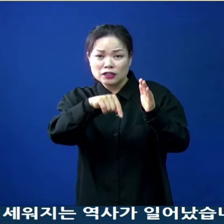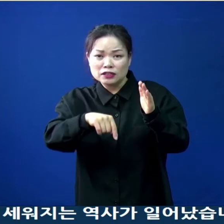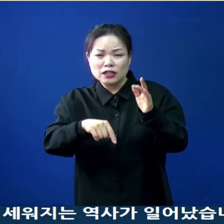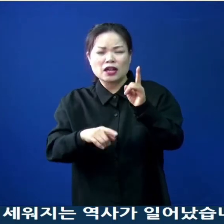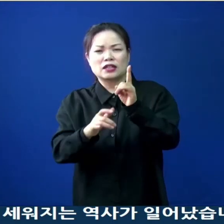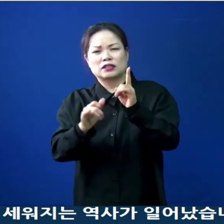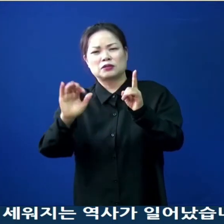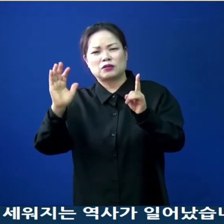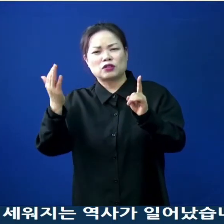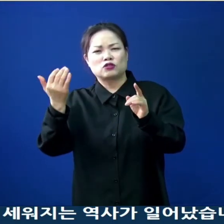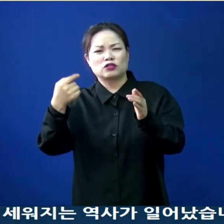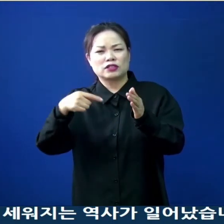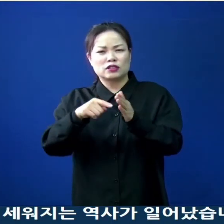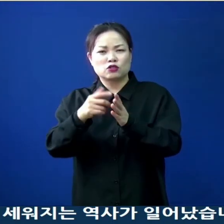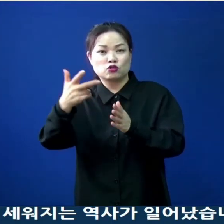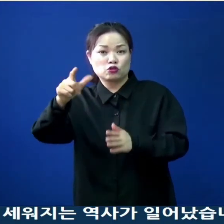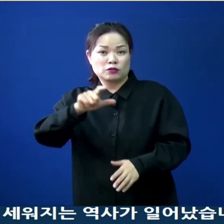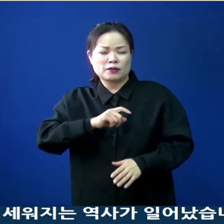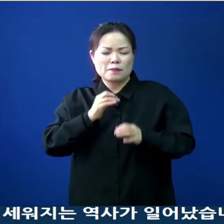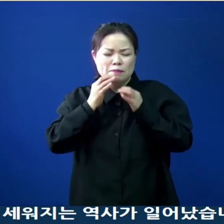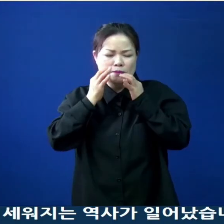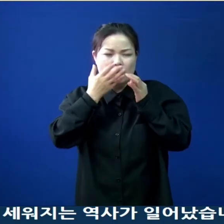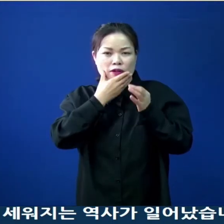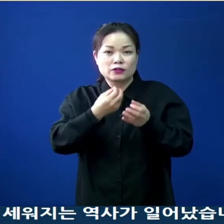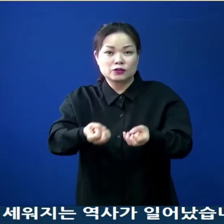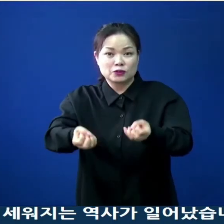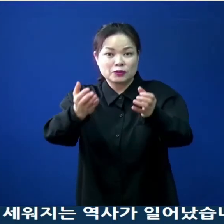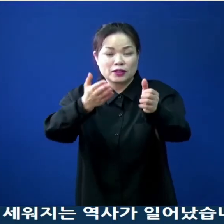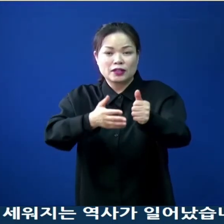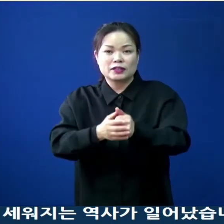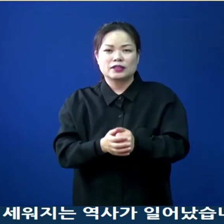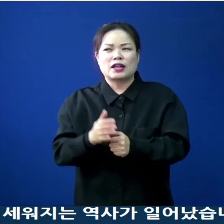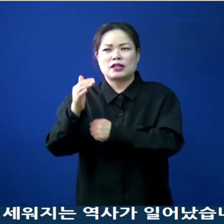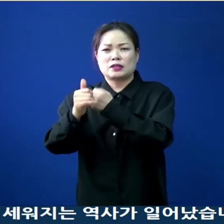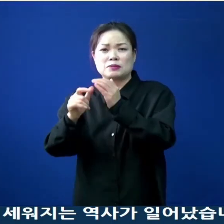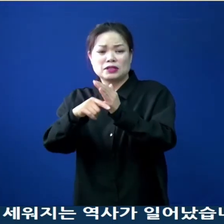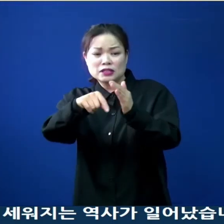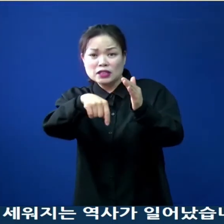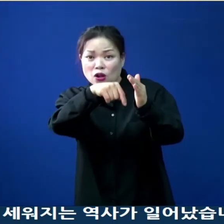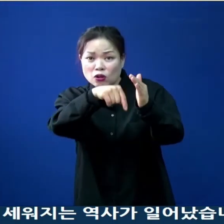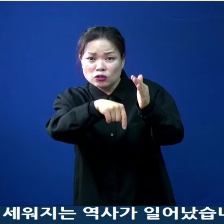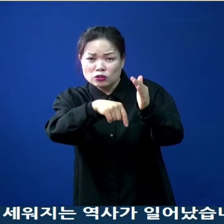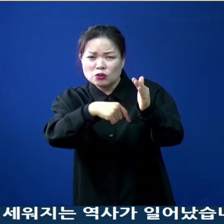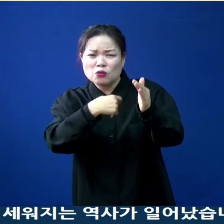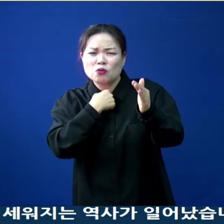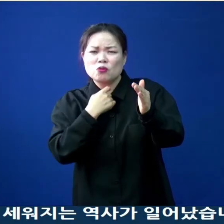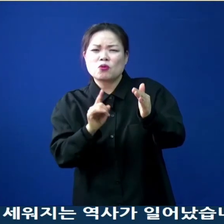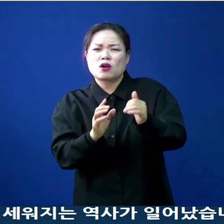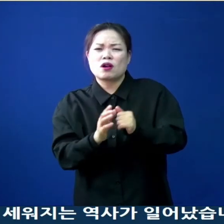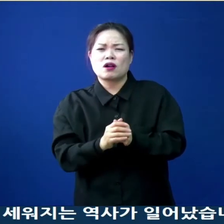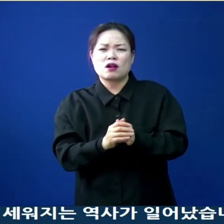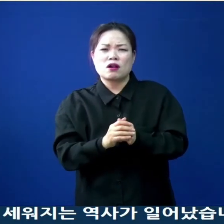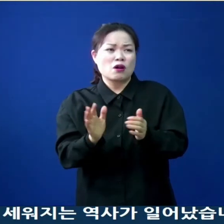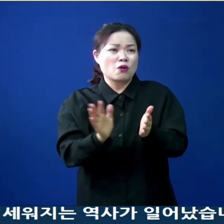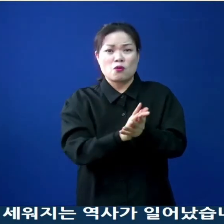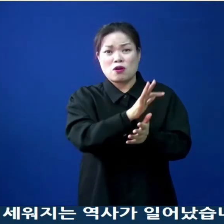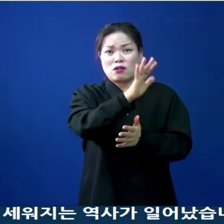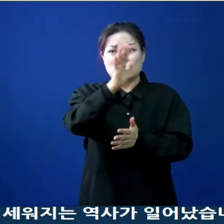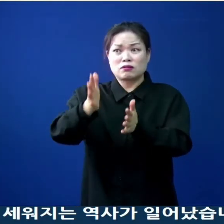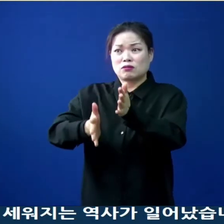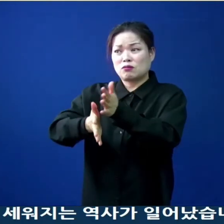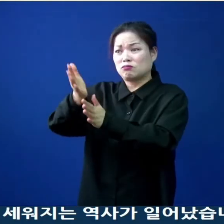한 사람 될 수 있기를 주님의 이름으로 간절히 축복합니다. 하나님이 이 시대 가운데 원하시는 것은 화려한 건물이